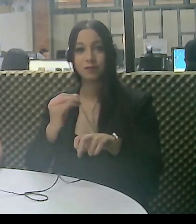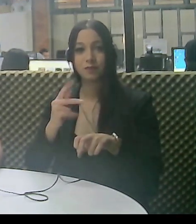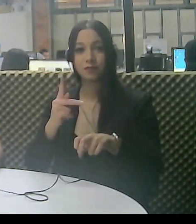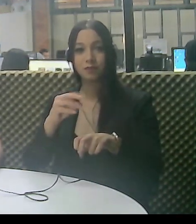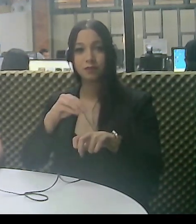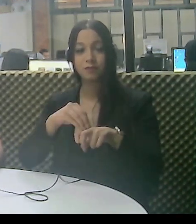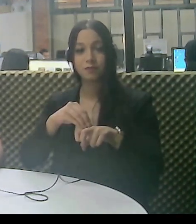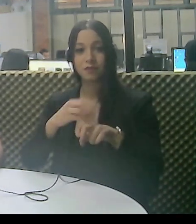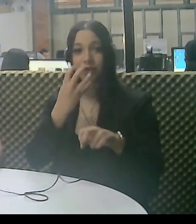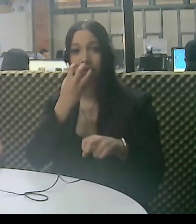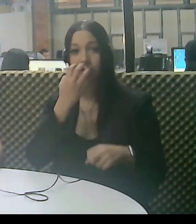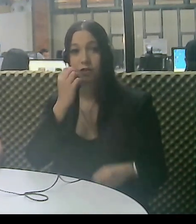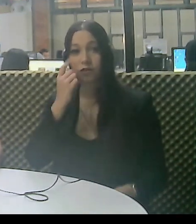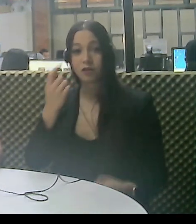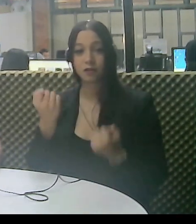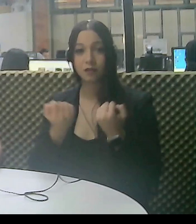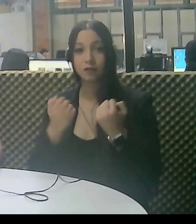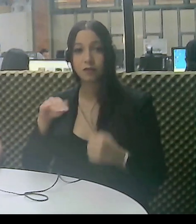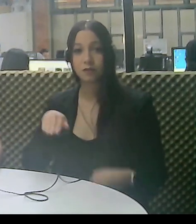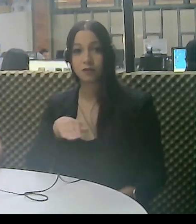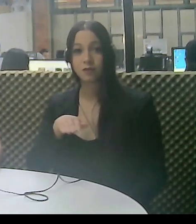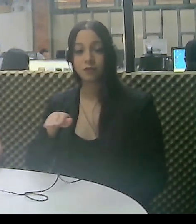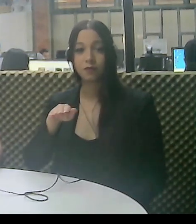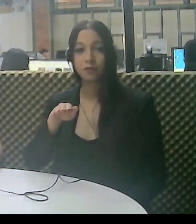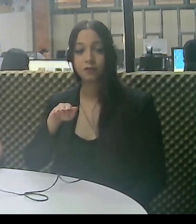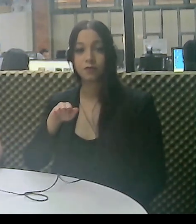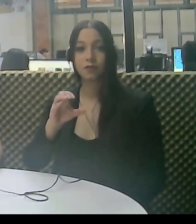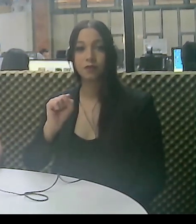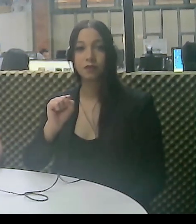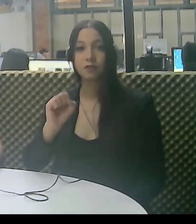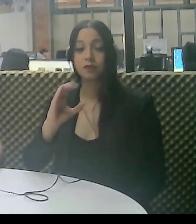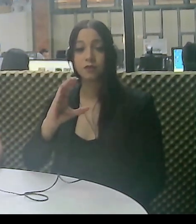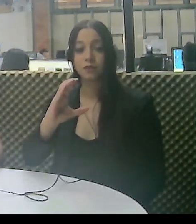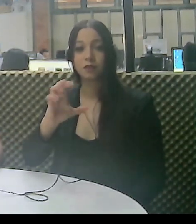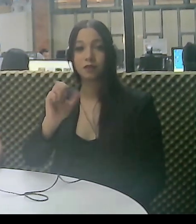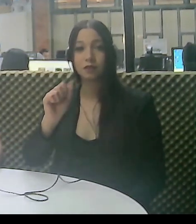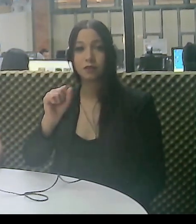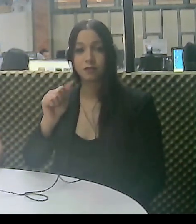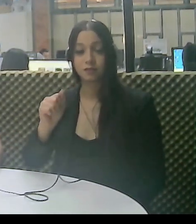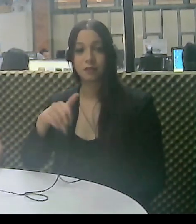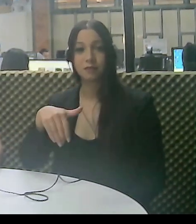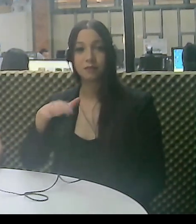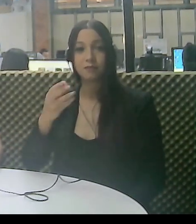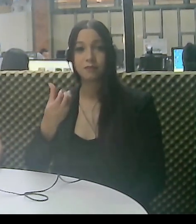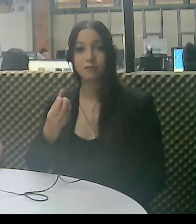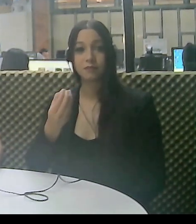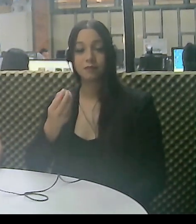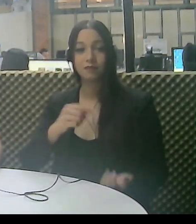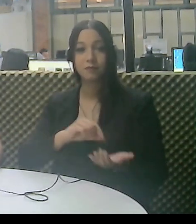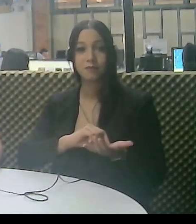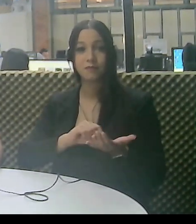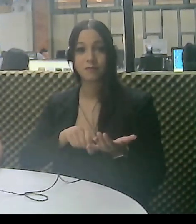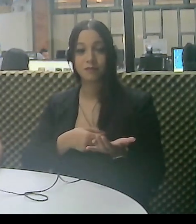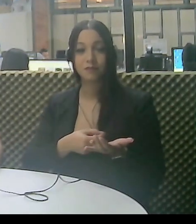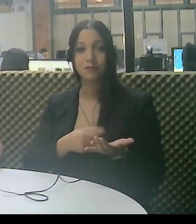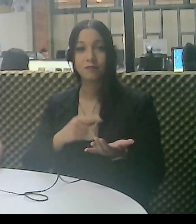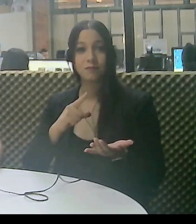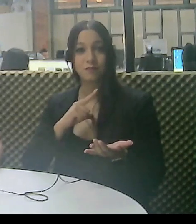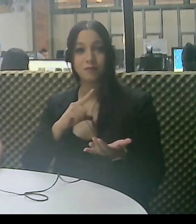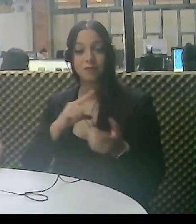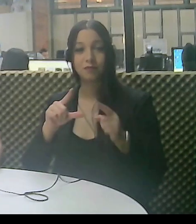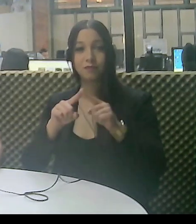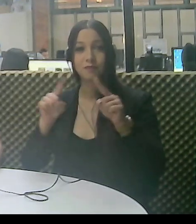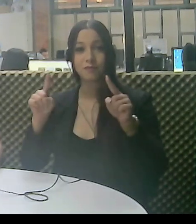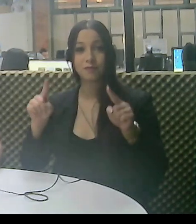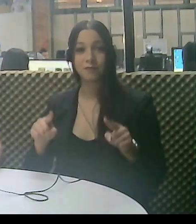de animais estacionou na Central de Abastecimento de Minas Gerais, a CEASA. Mais de 60 cadastros foram realizados por